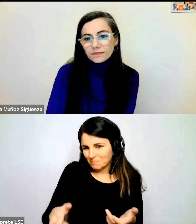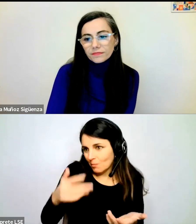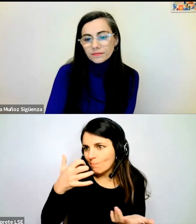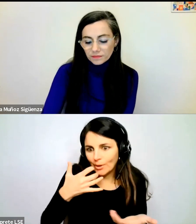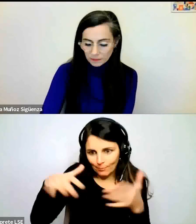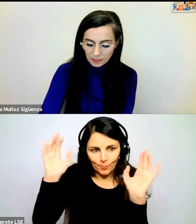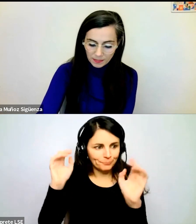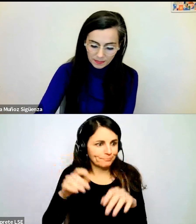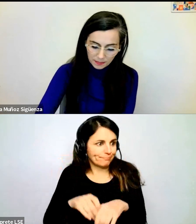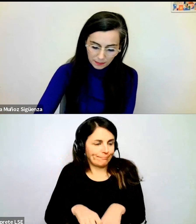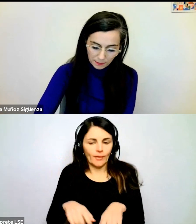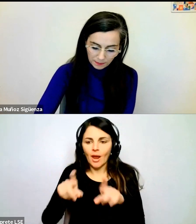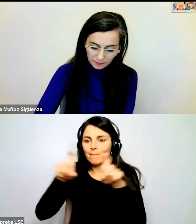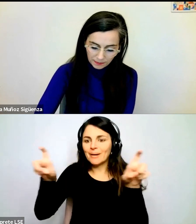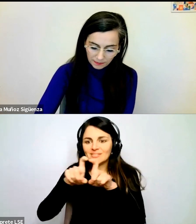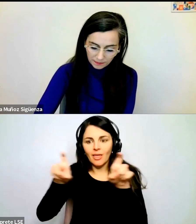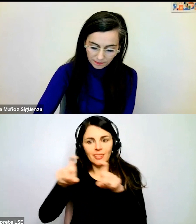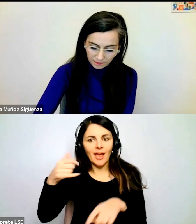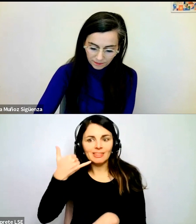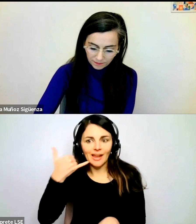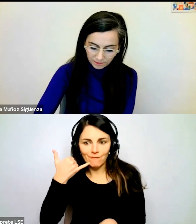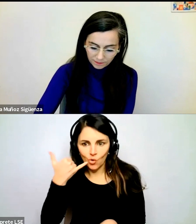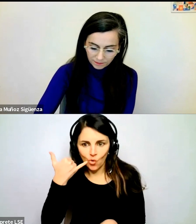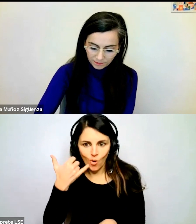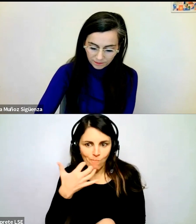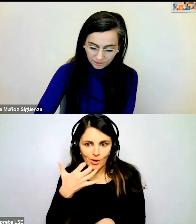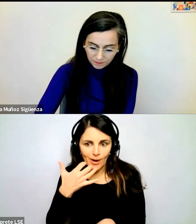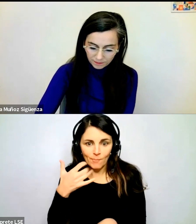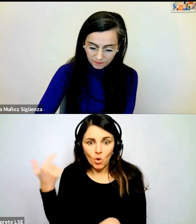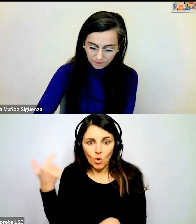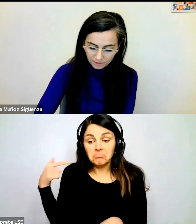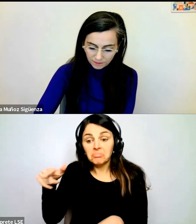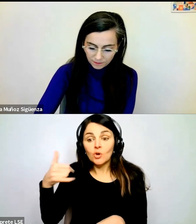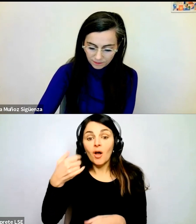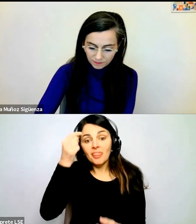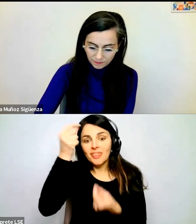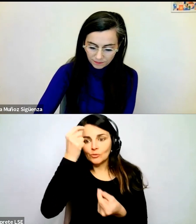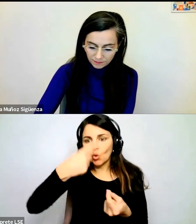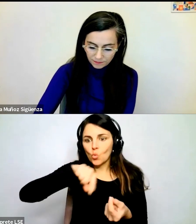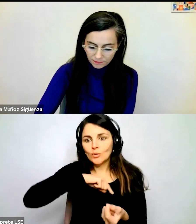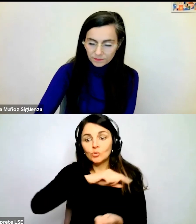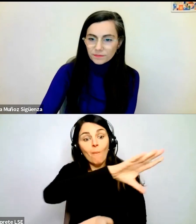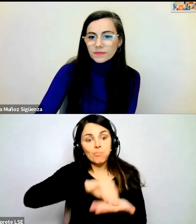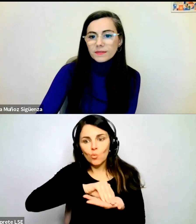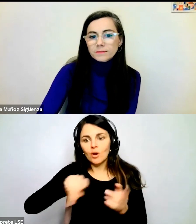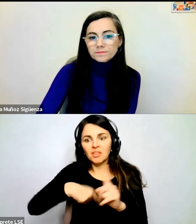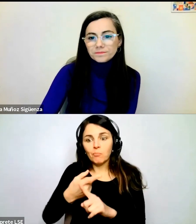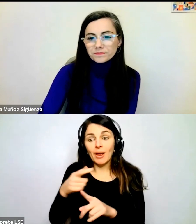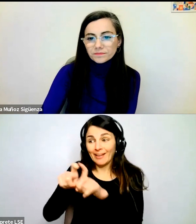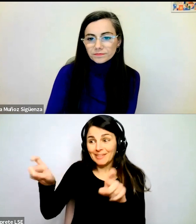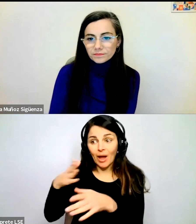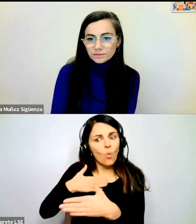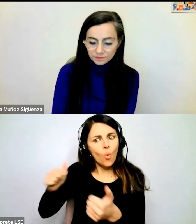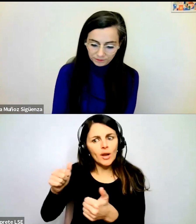tal, utilizan nuestros datos o se lo pasan a cualquier entidad y nosotros no hemos prestado